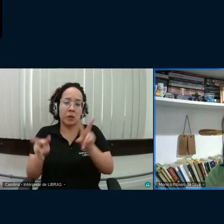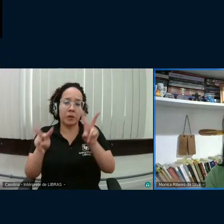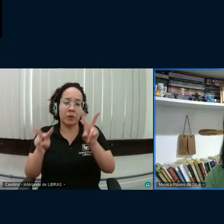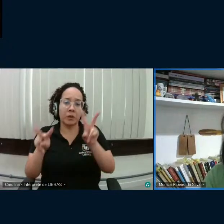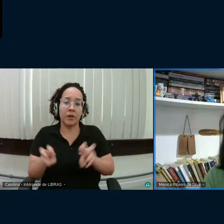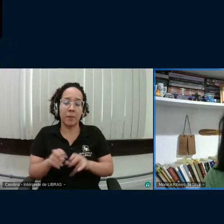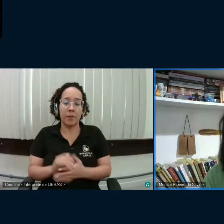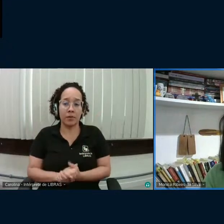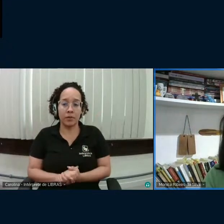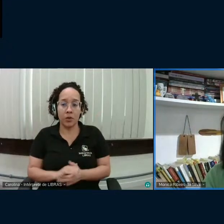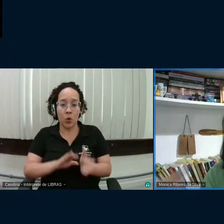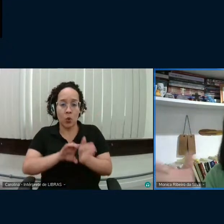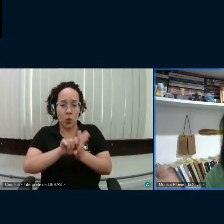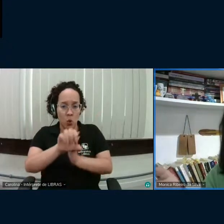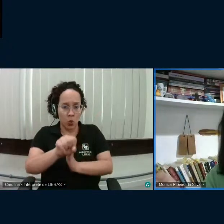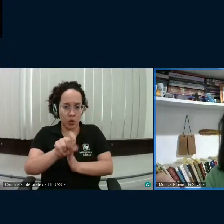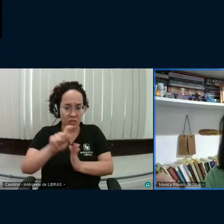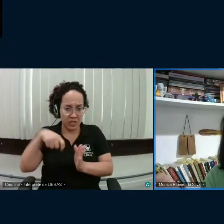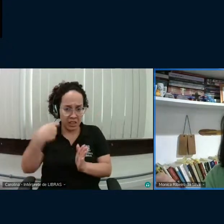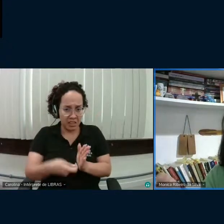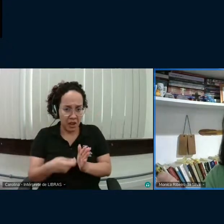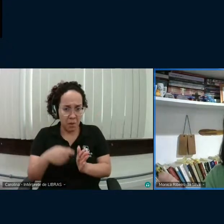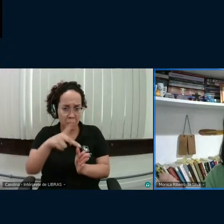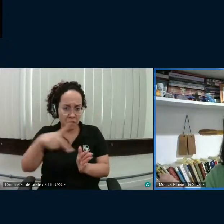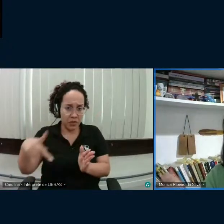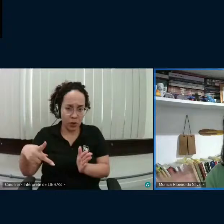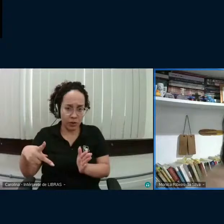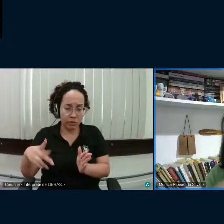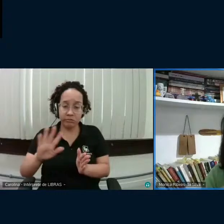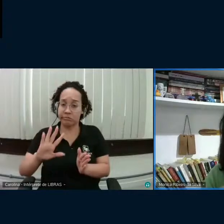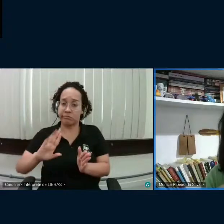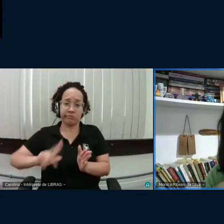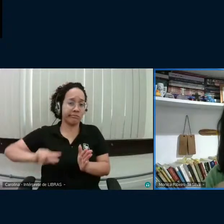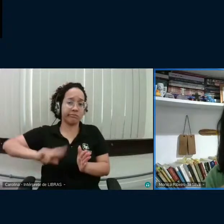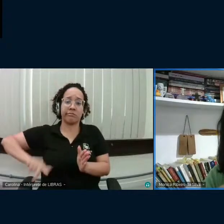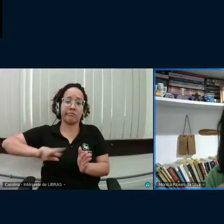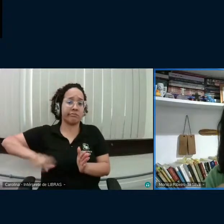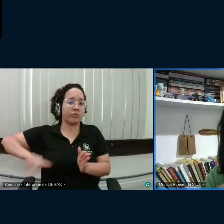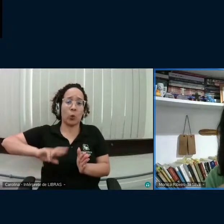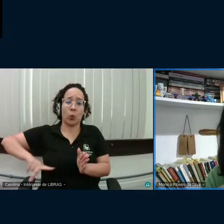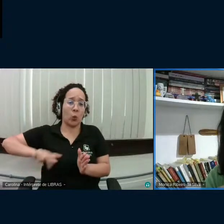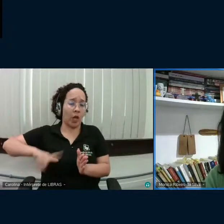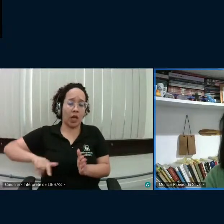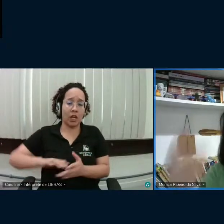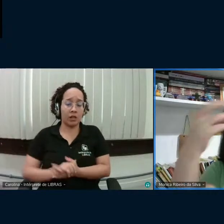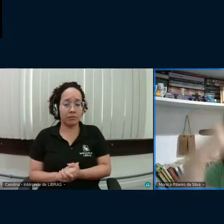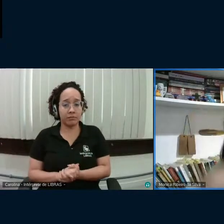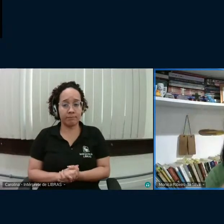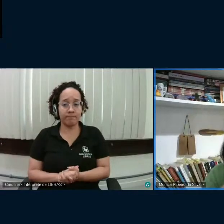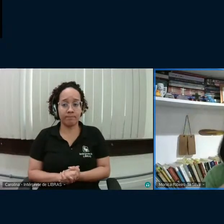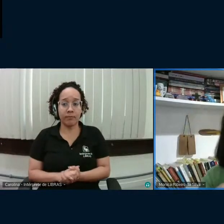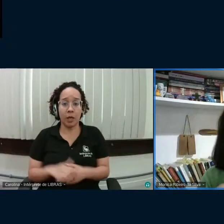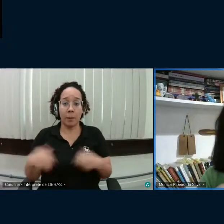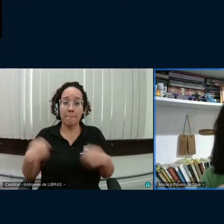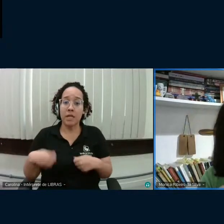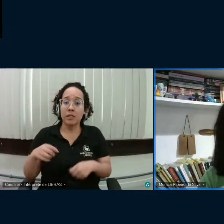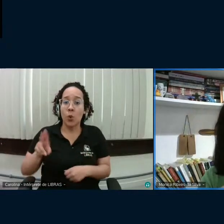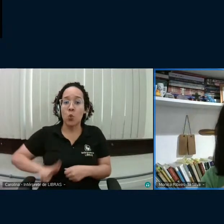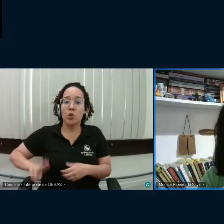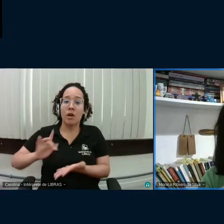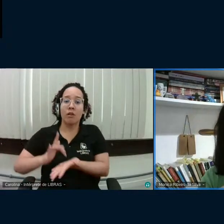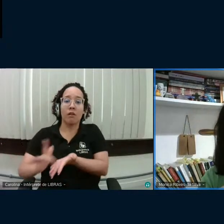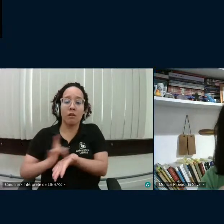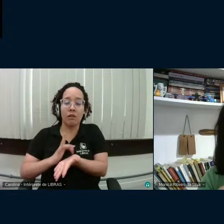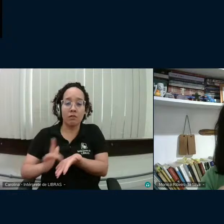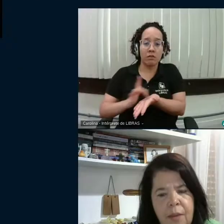dizer também que o Google vai ser o professor, porque é insuficiente. Então, como é que a gente utiliza as ferramentas digitais a nosso favor e não contra nós?